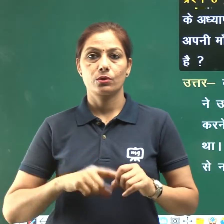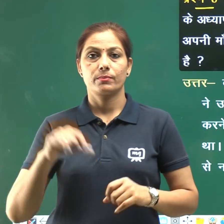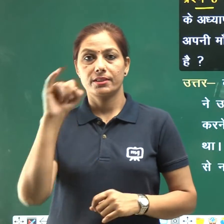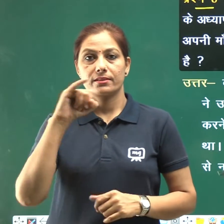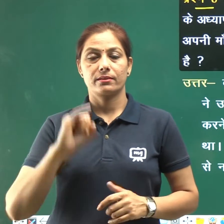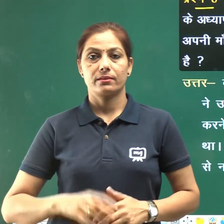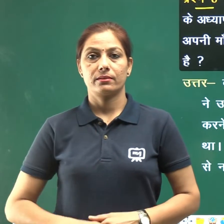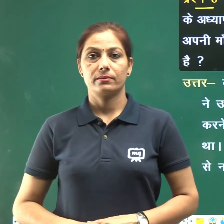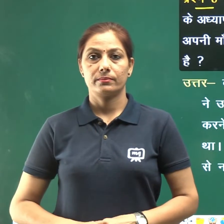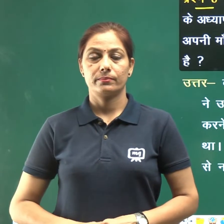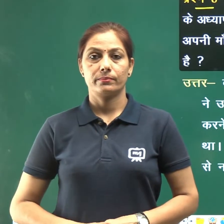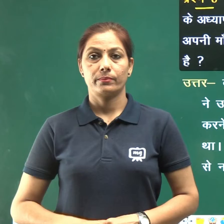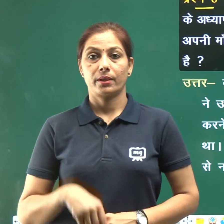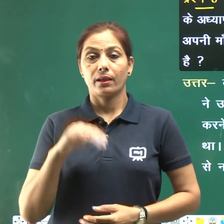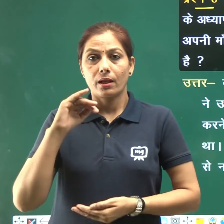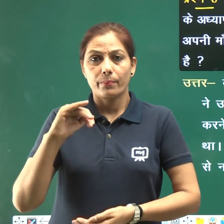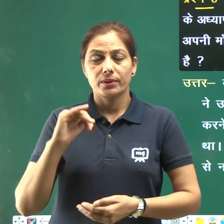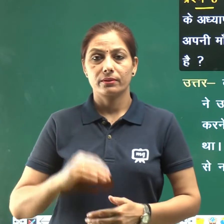6, अमित